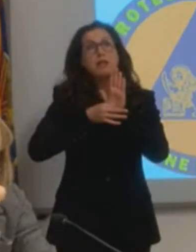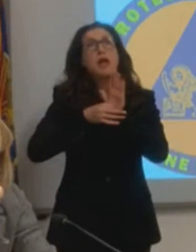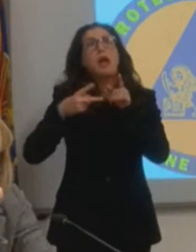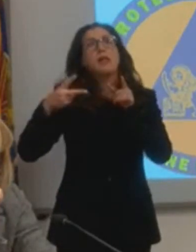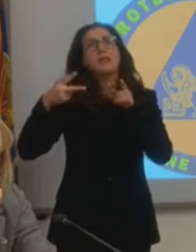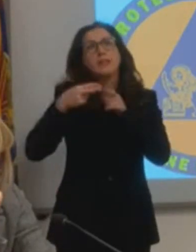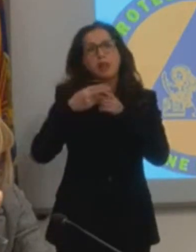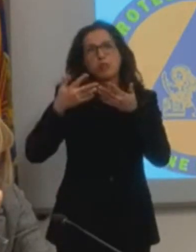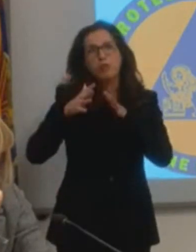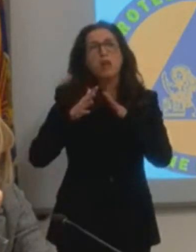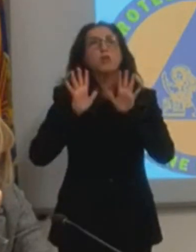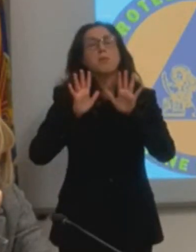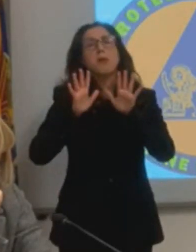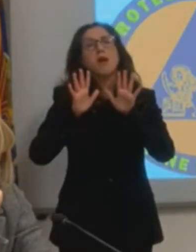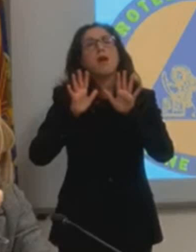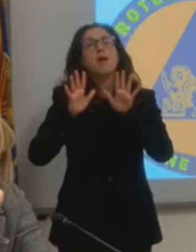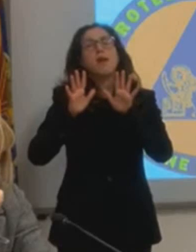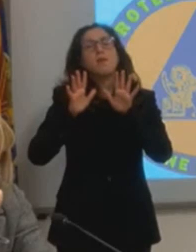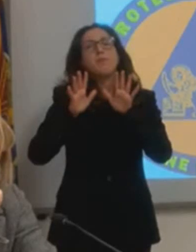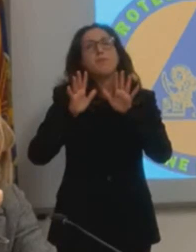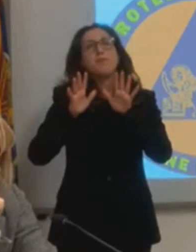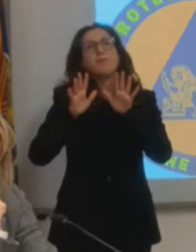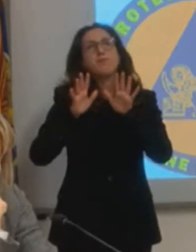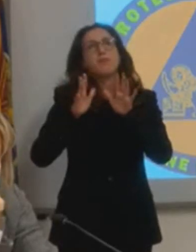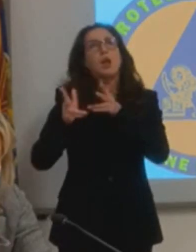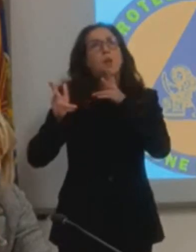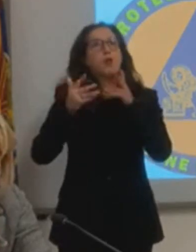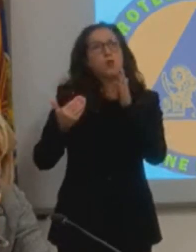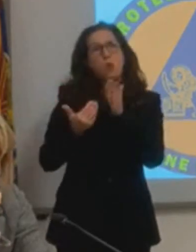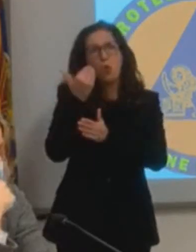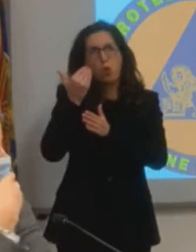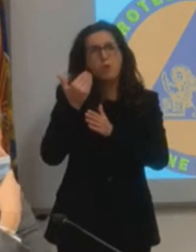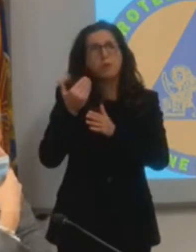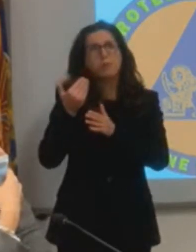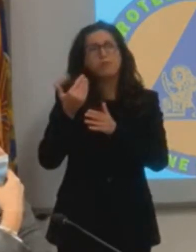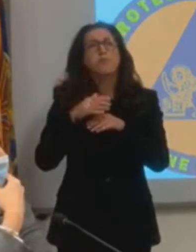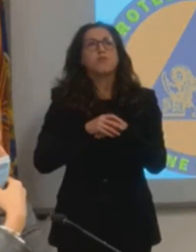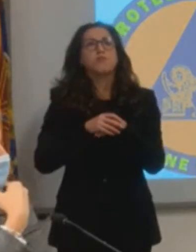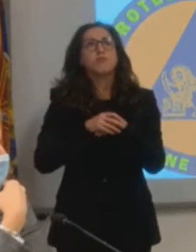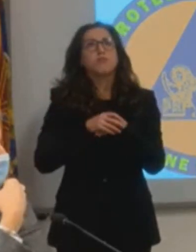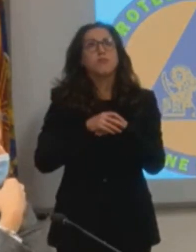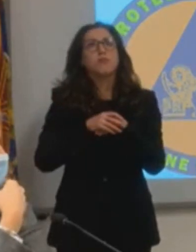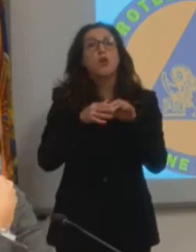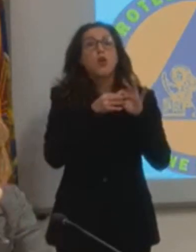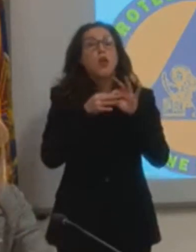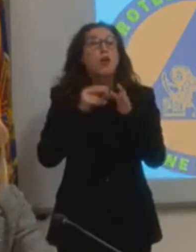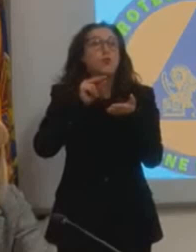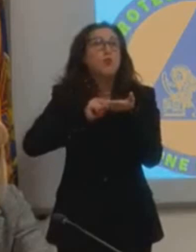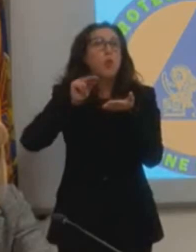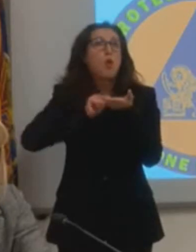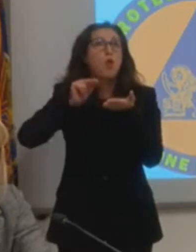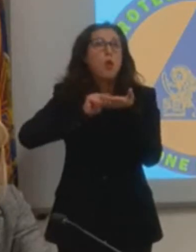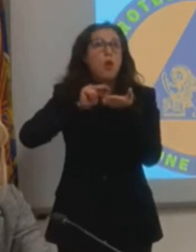settimana questo lo sapete e per quanto riguarda la scuola il city essere non ha mai dato il suo